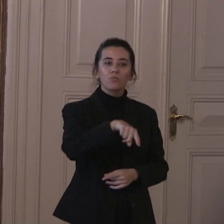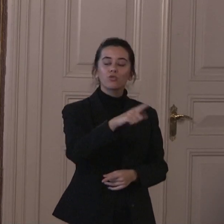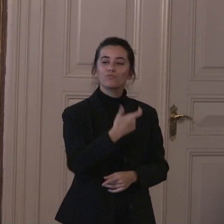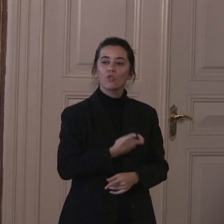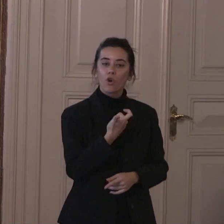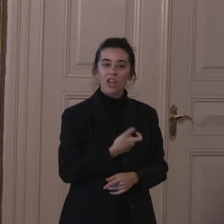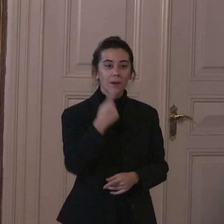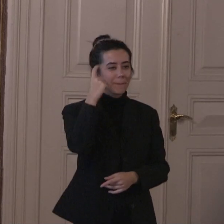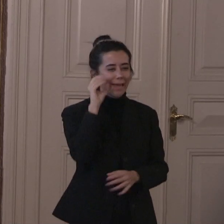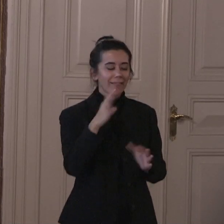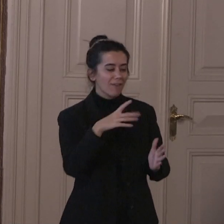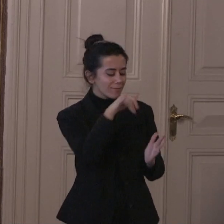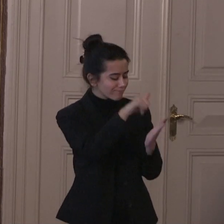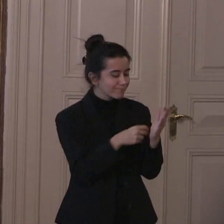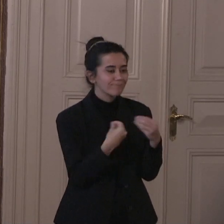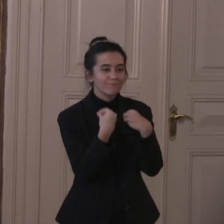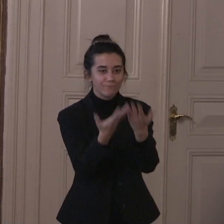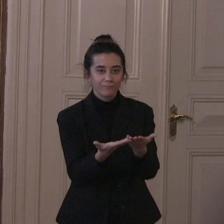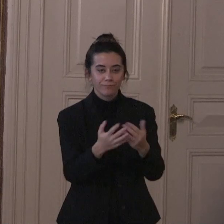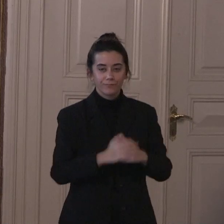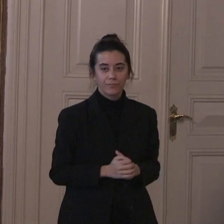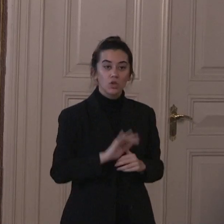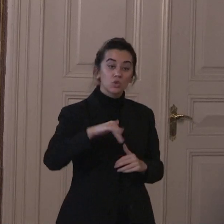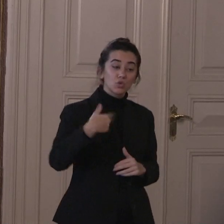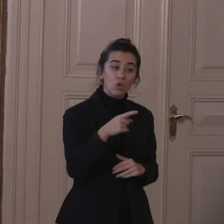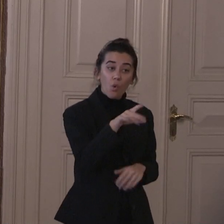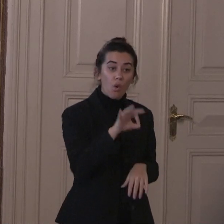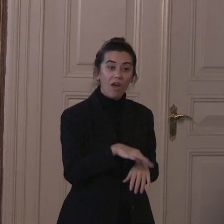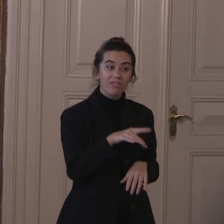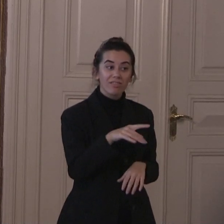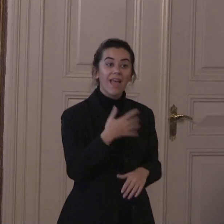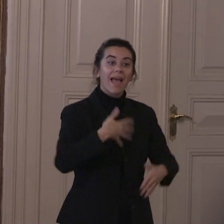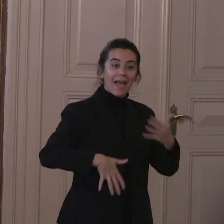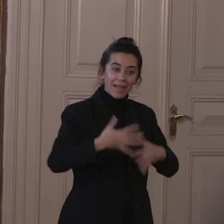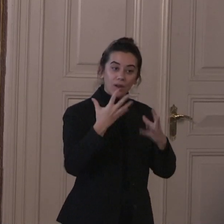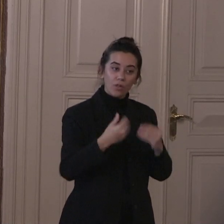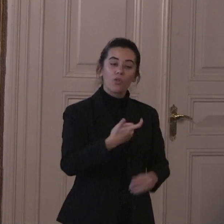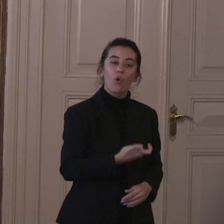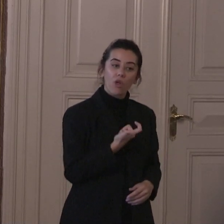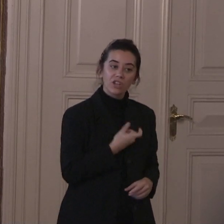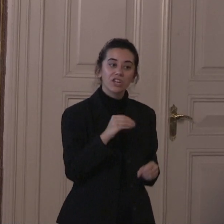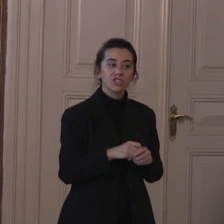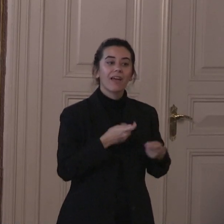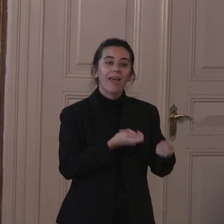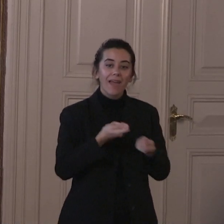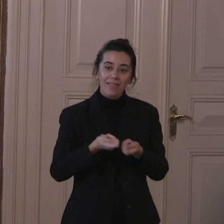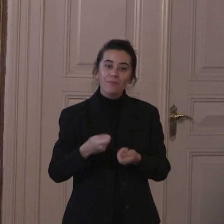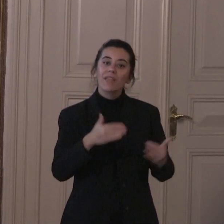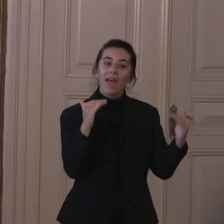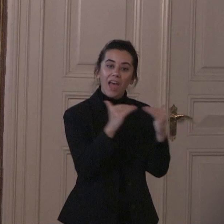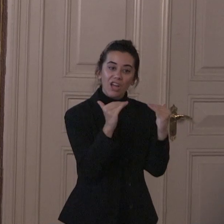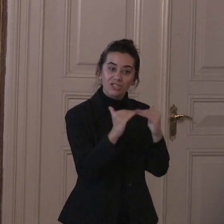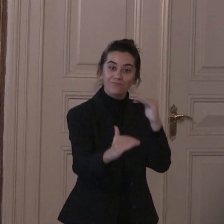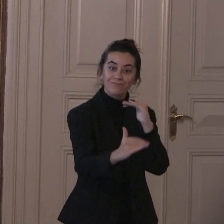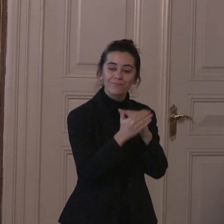öğrencilerin bilgilerini iletiyoruz. Bu noktada engelli öğrencilerimize eğitimde fırsat eşitliğini sunmak için ihtiyaç duydukları